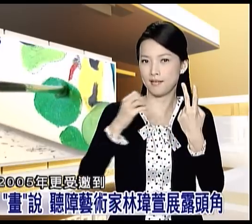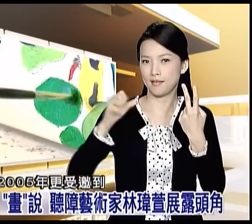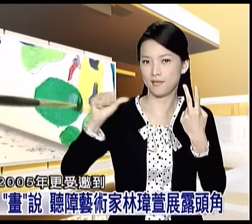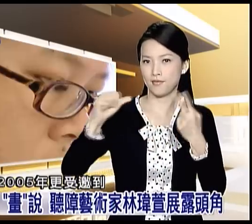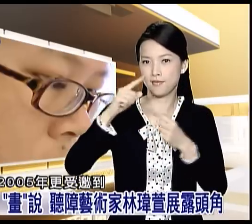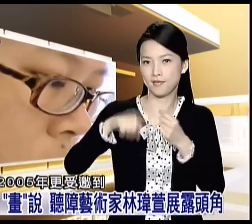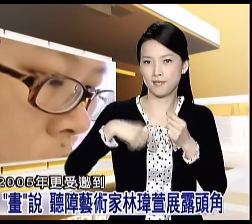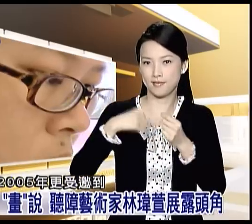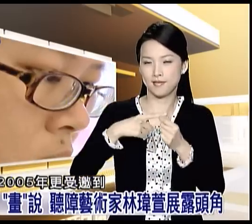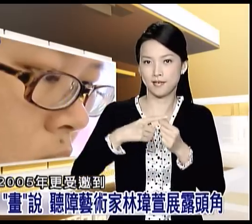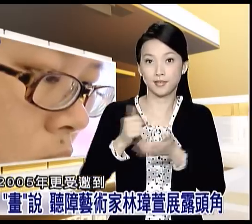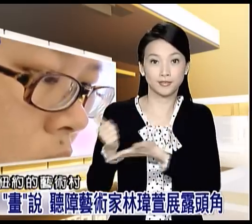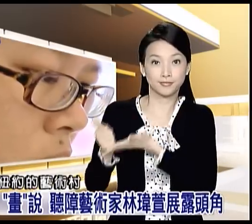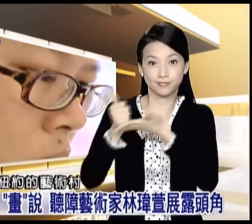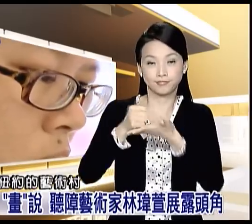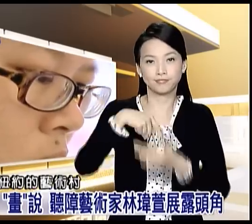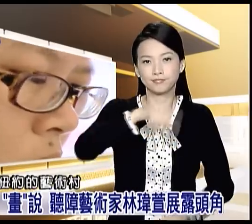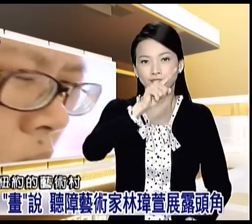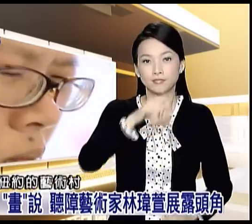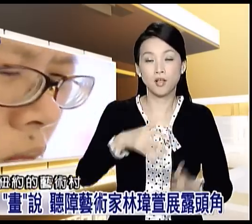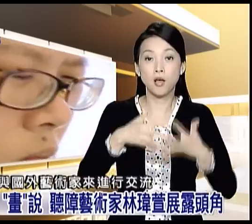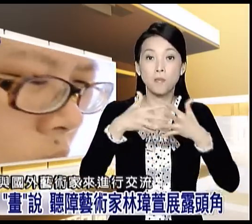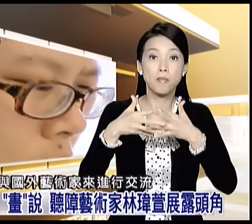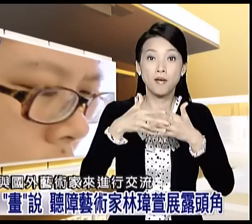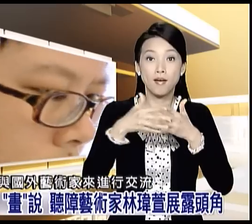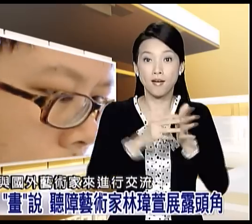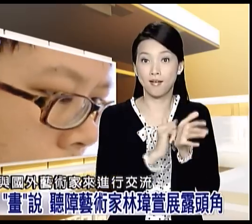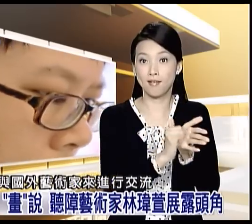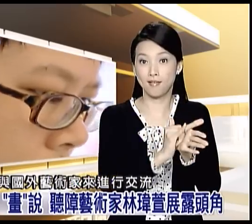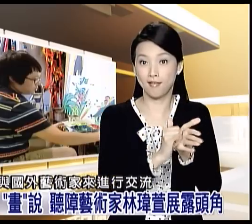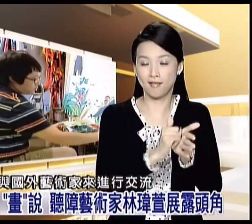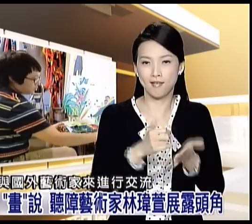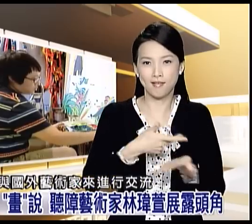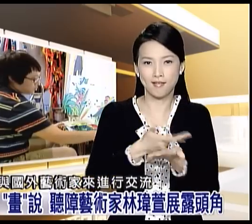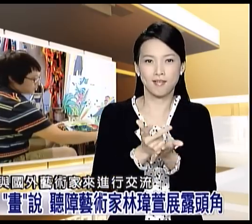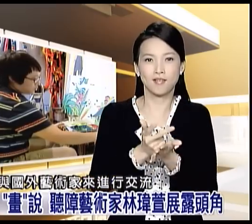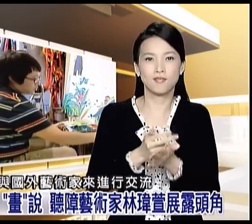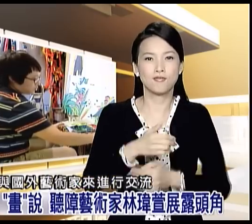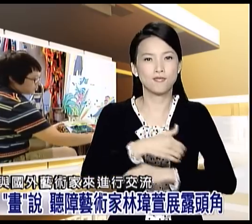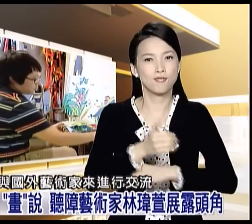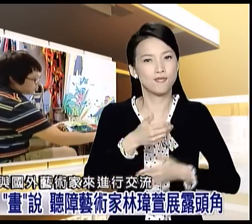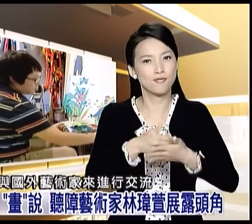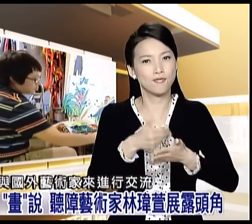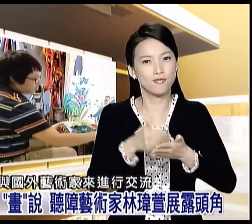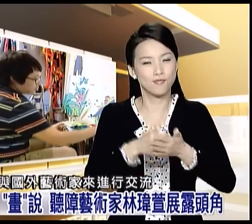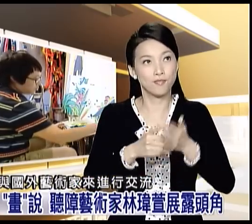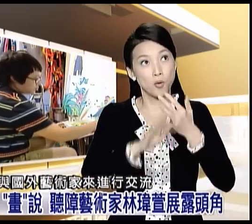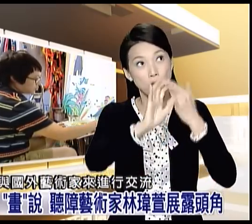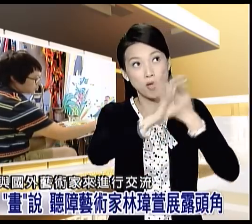年更受邀到纽约的艺术村，与国外的艺术家来进行交流。